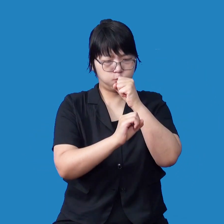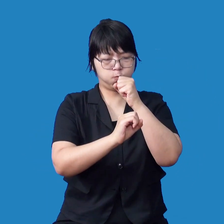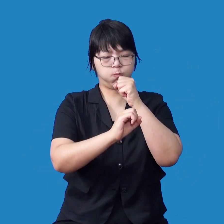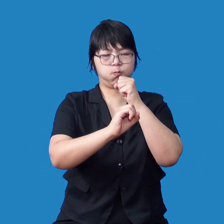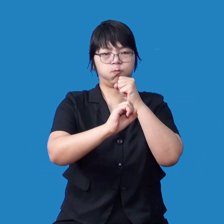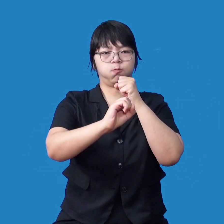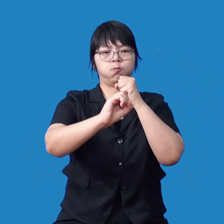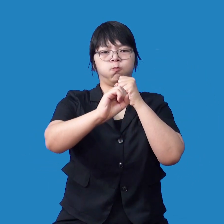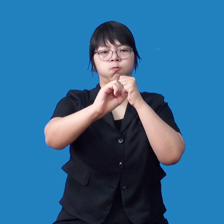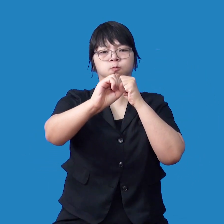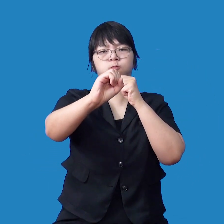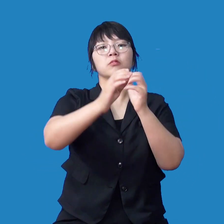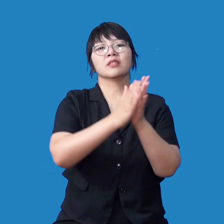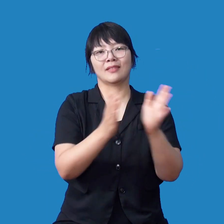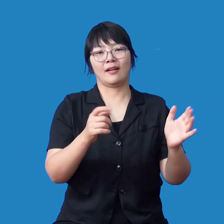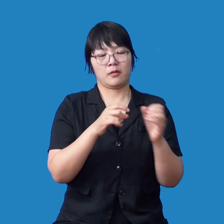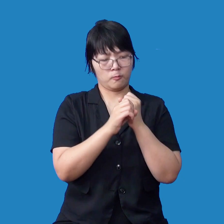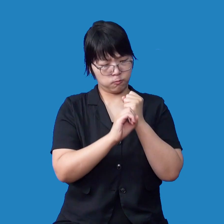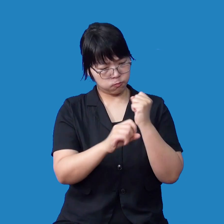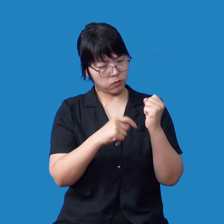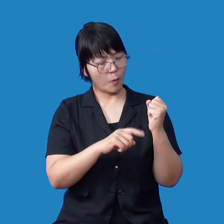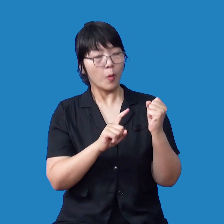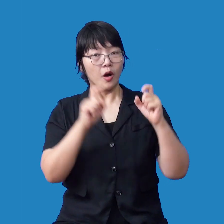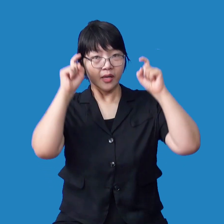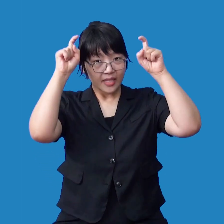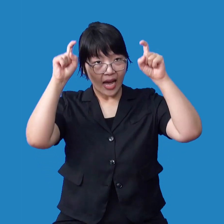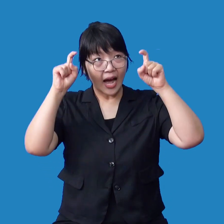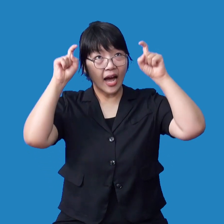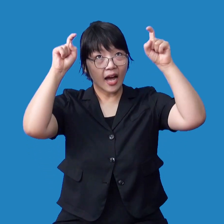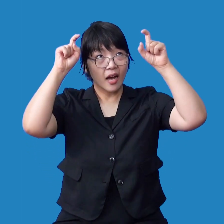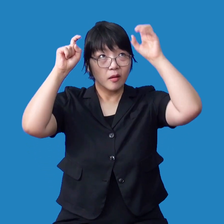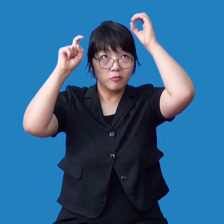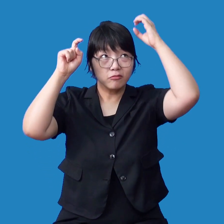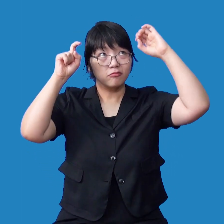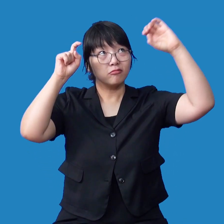시작해요. 양의 뿔로 만들어진 소위 양각 나팔,